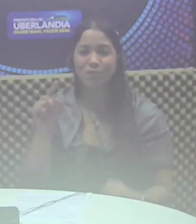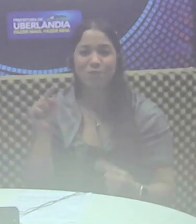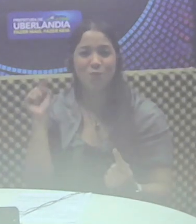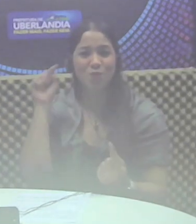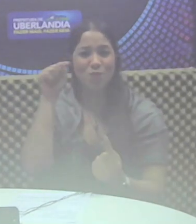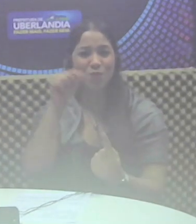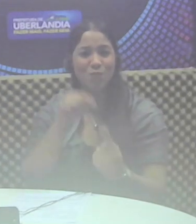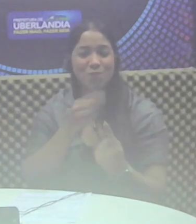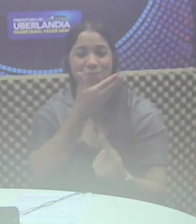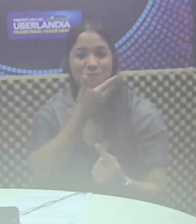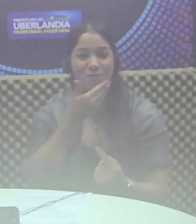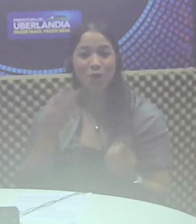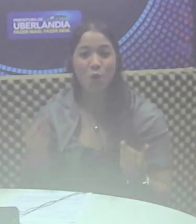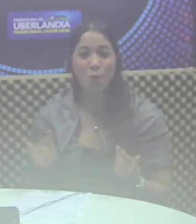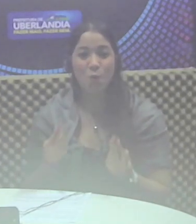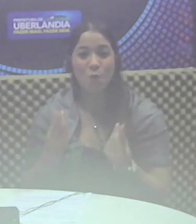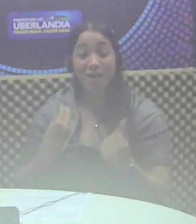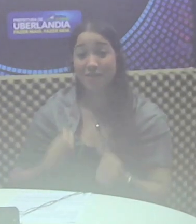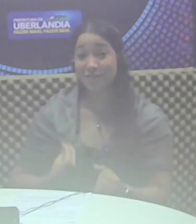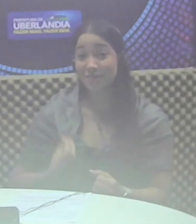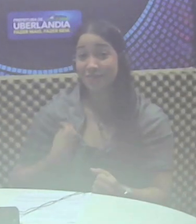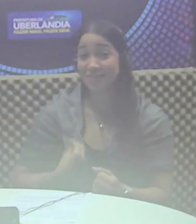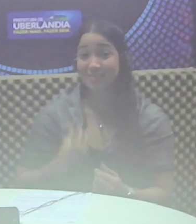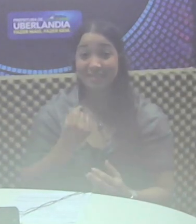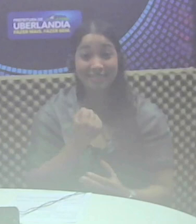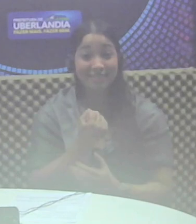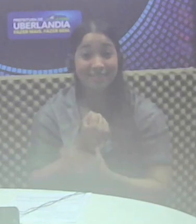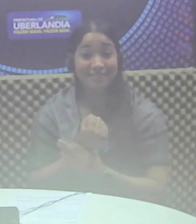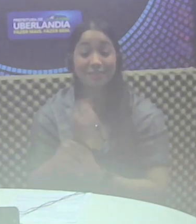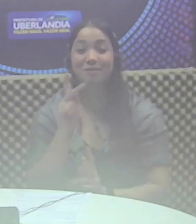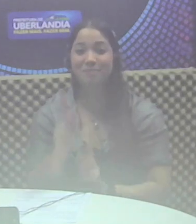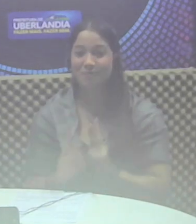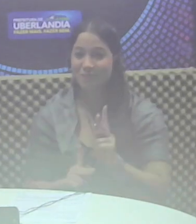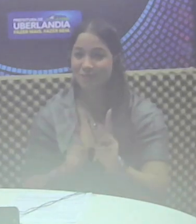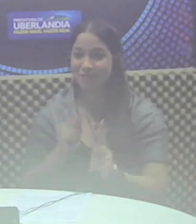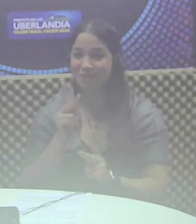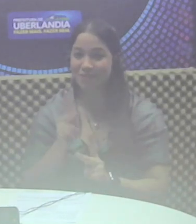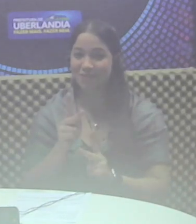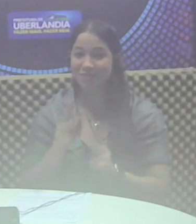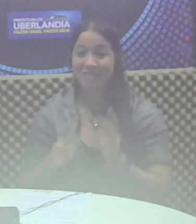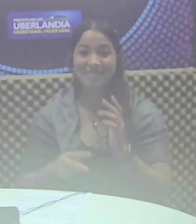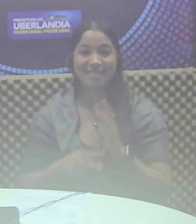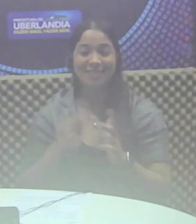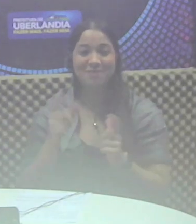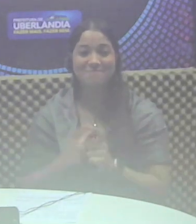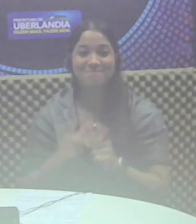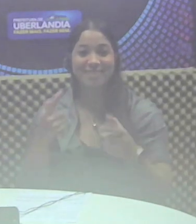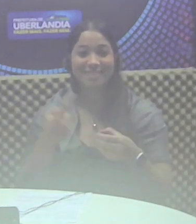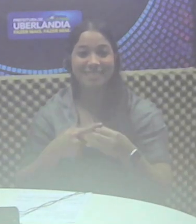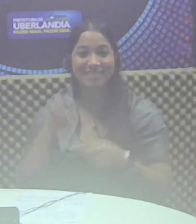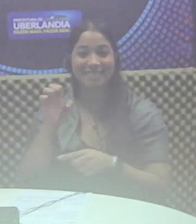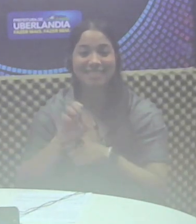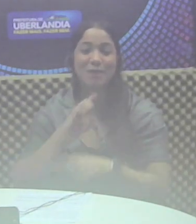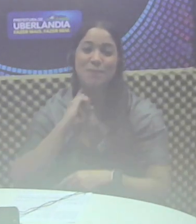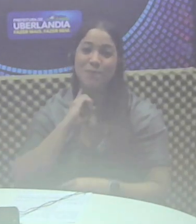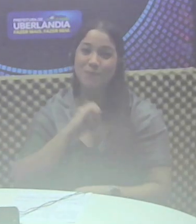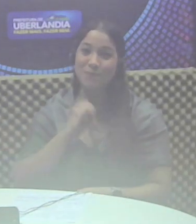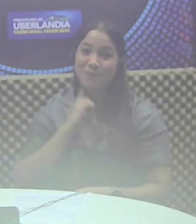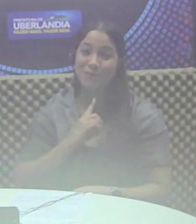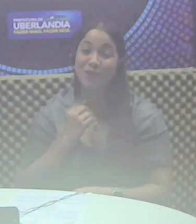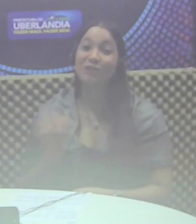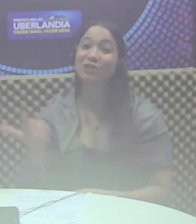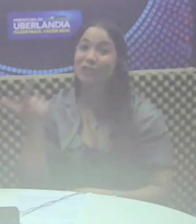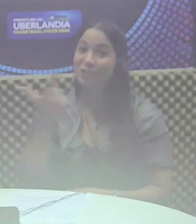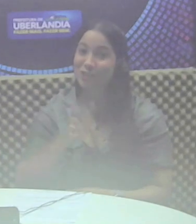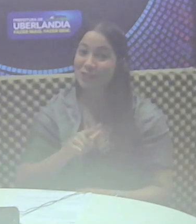constante da qualidade de vida e da segurança da população colocaram a segunda maior cidade do estado de Minas Gerais novamente